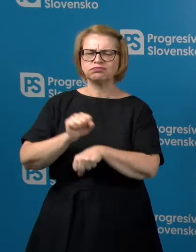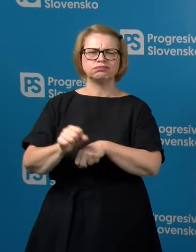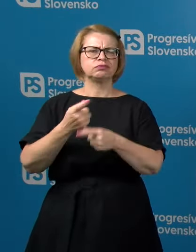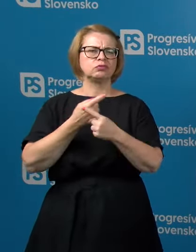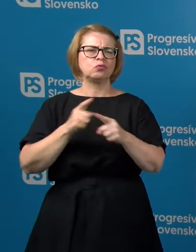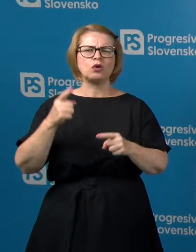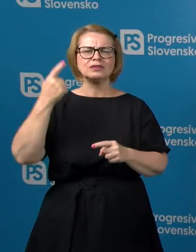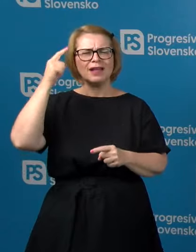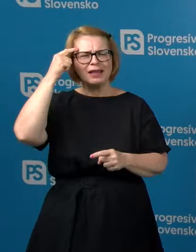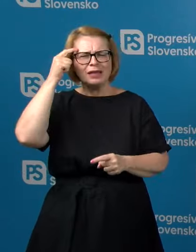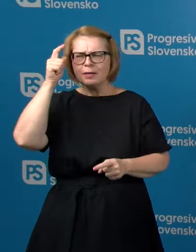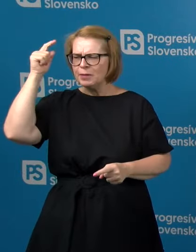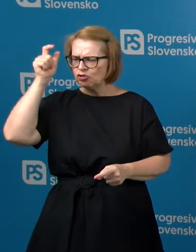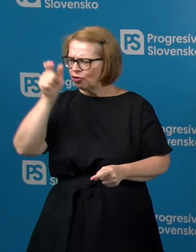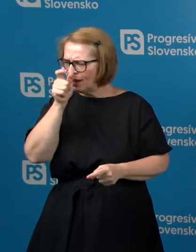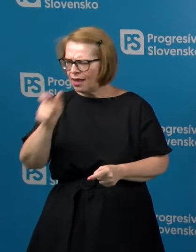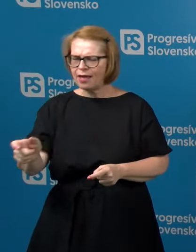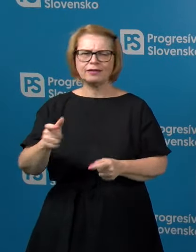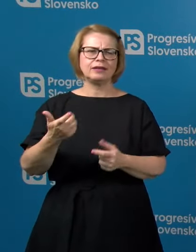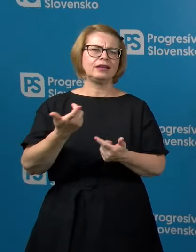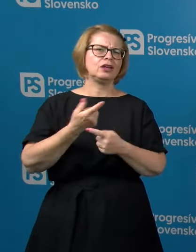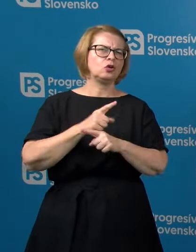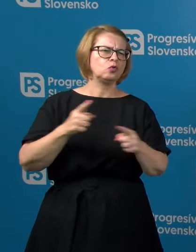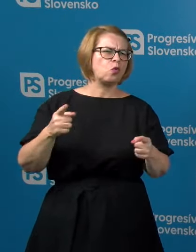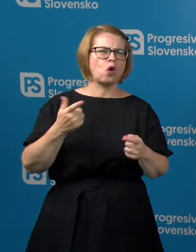čelila ideologizácii, čelila